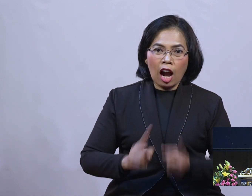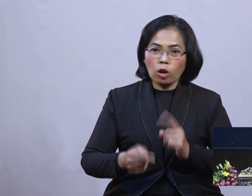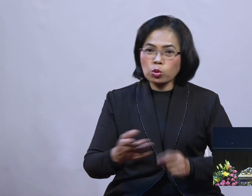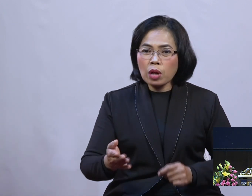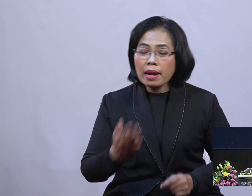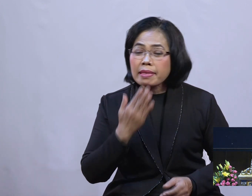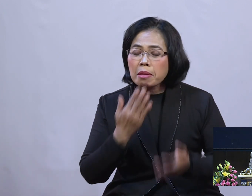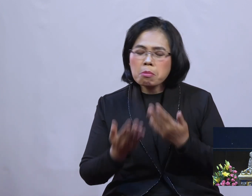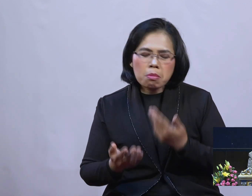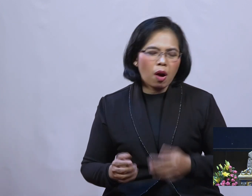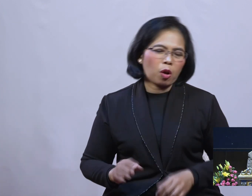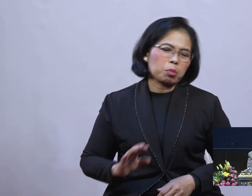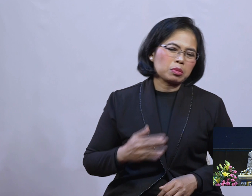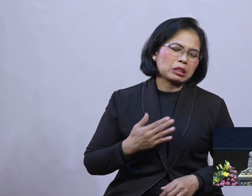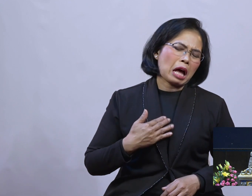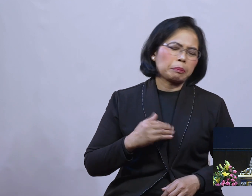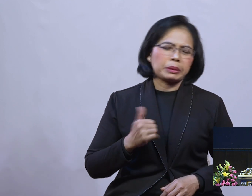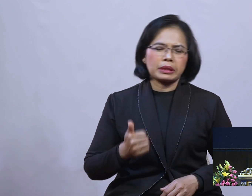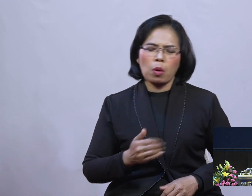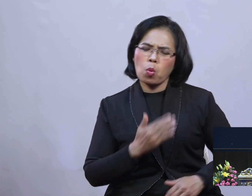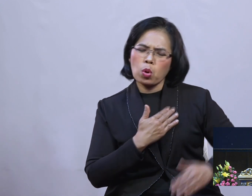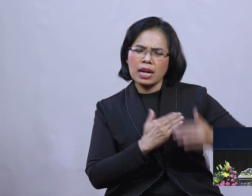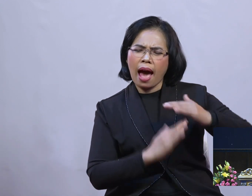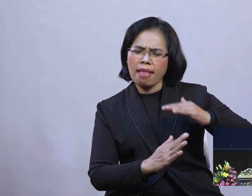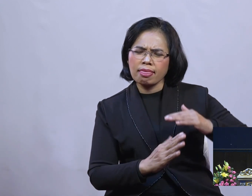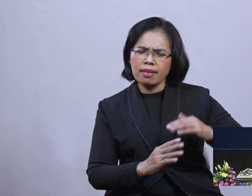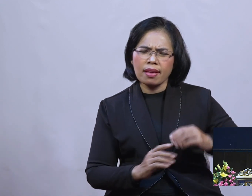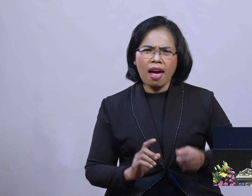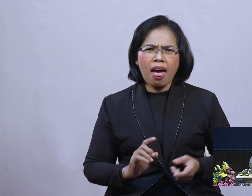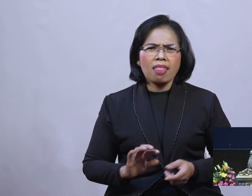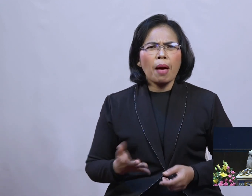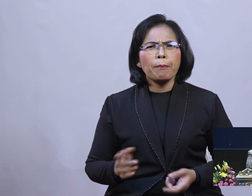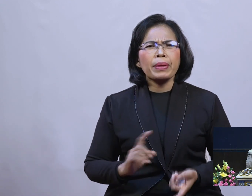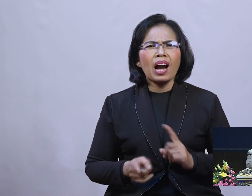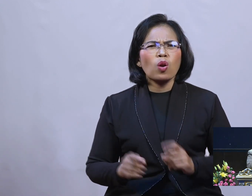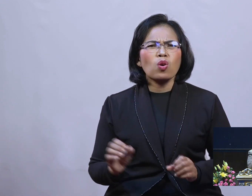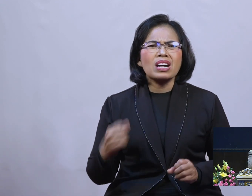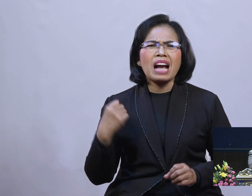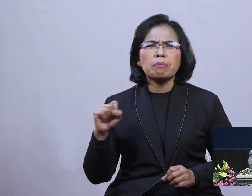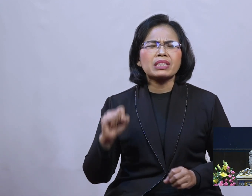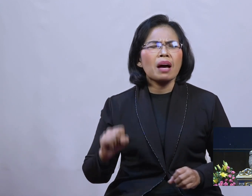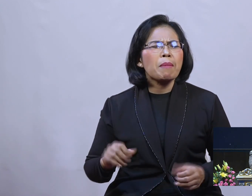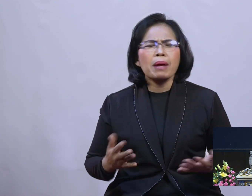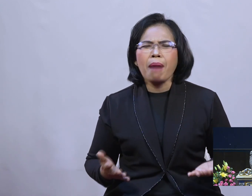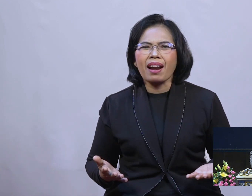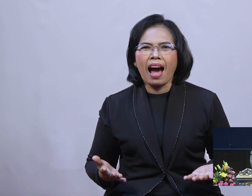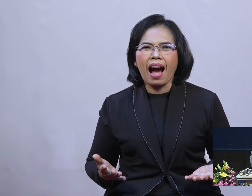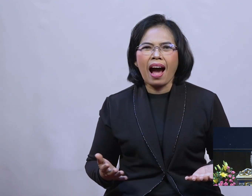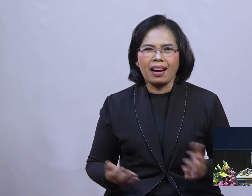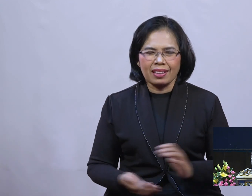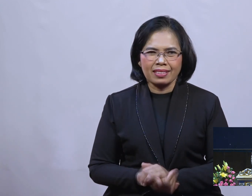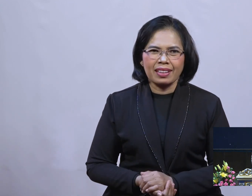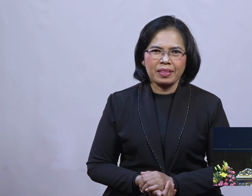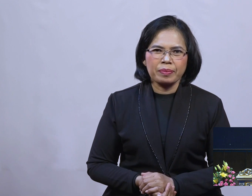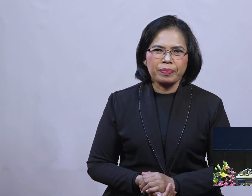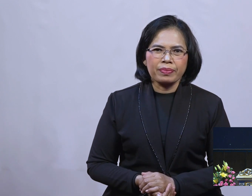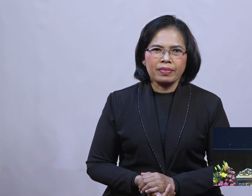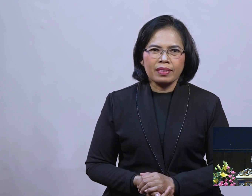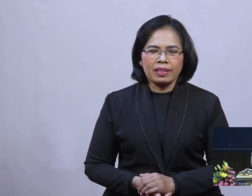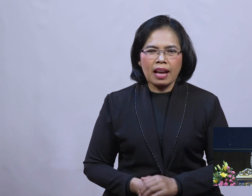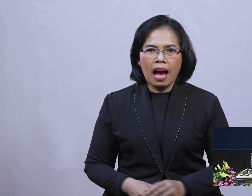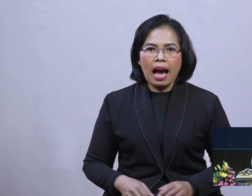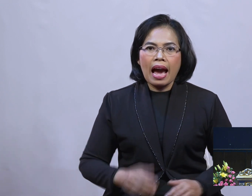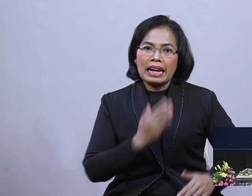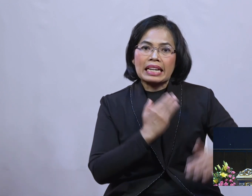rendah hati tapi kalau nggak bisa Ia mau diapain Kendal hati bukan bagian dari karunia akal dan hati lebih dari